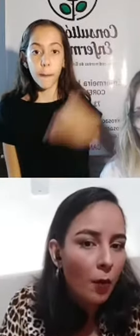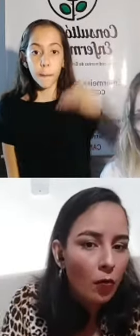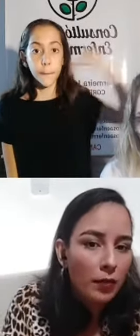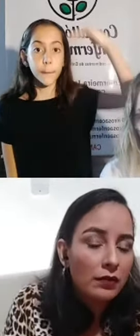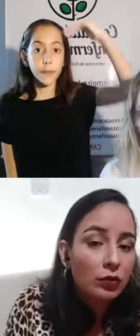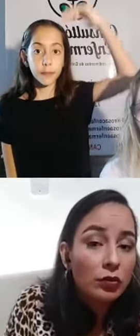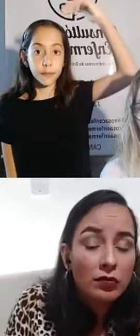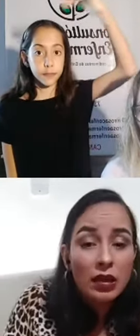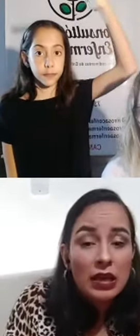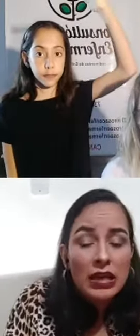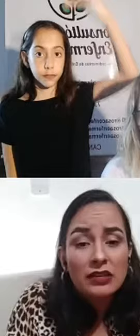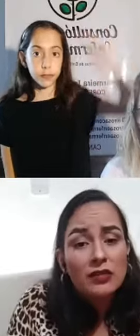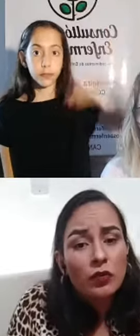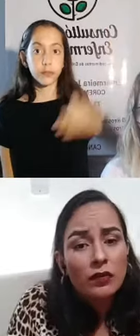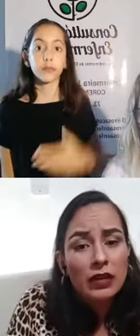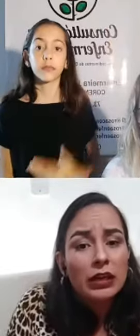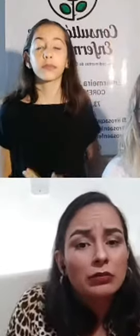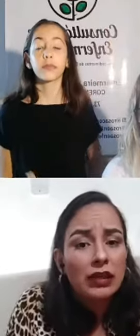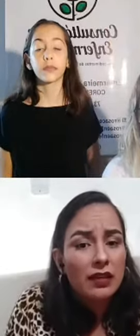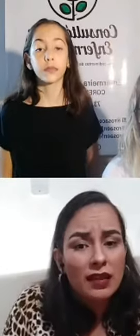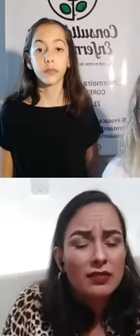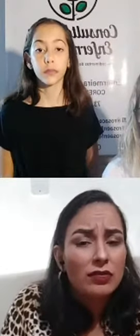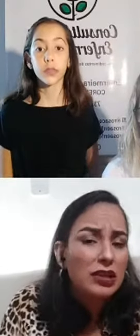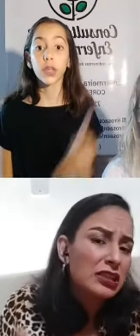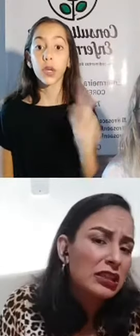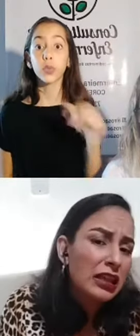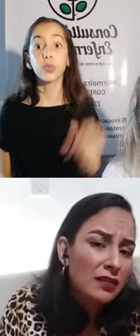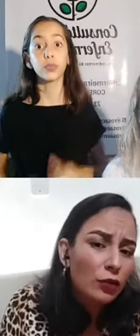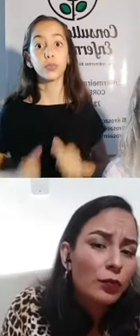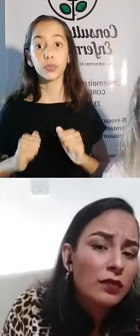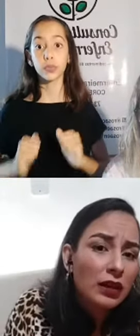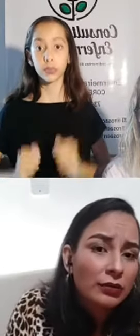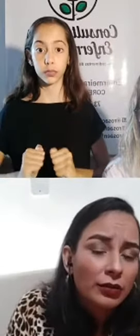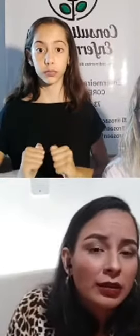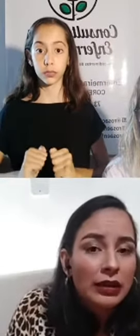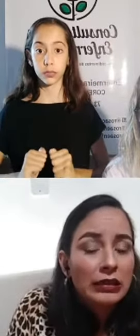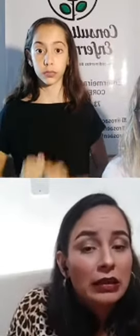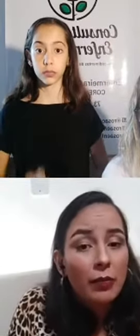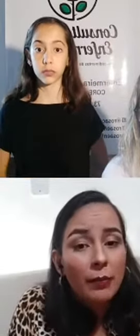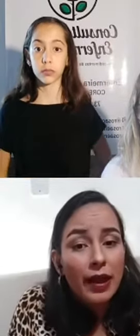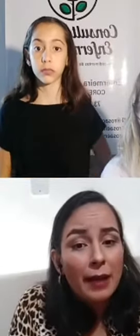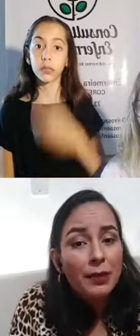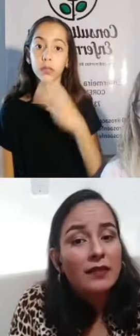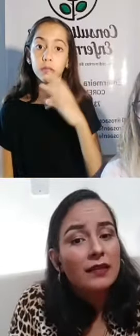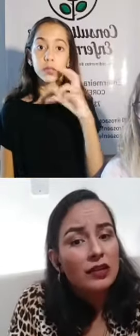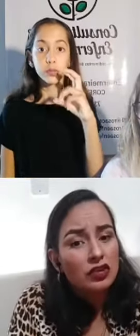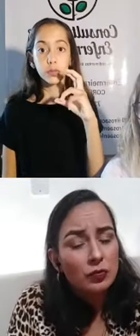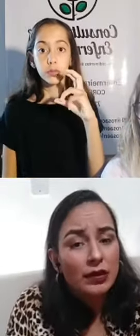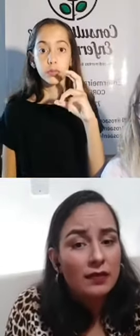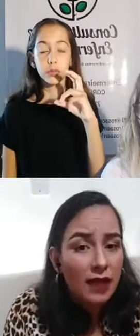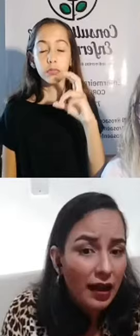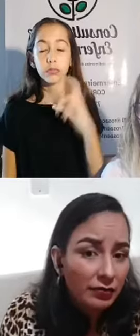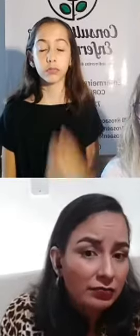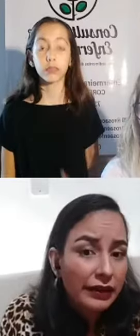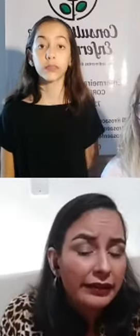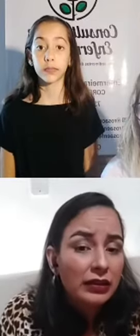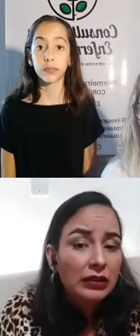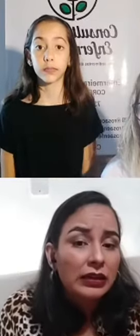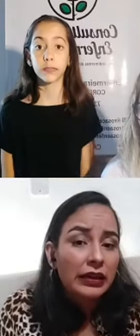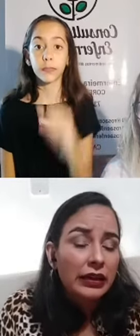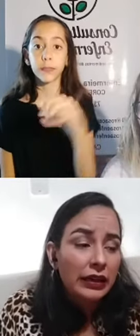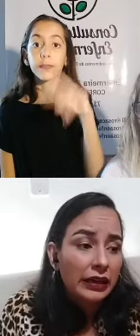um pouco mais autônomos, e eles não conseguiram ter acesso nem de 35%. Então, é preciso a gente pensar,